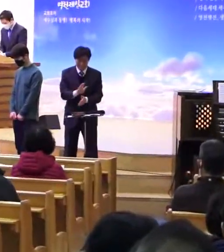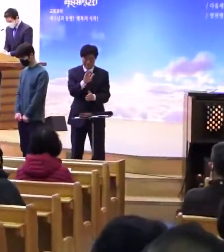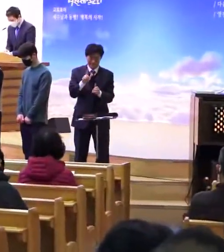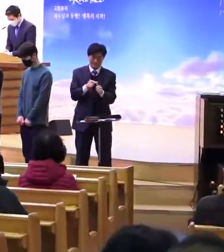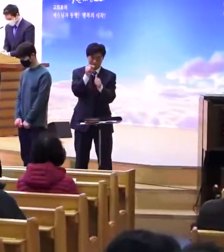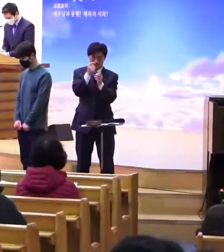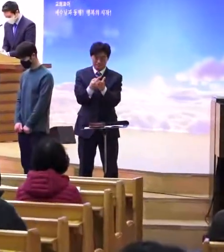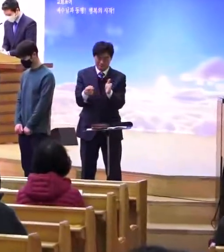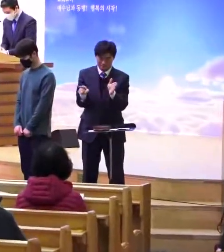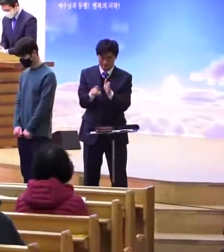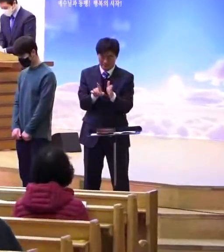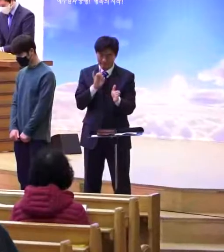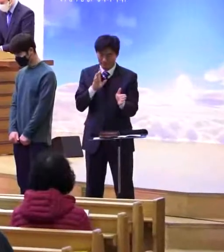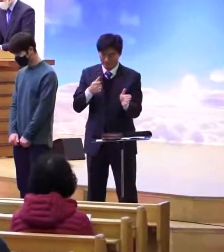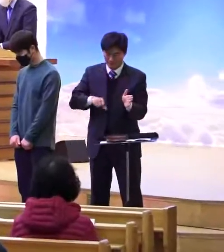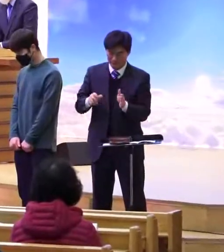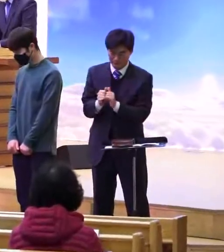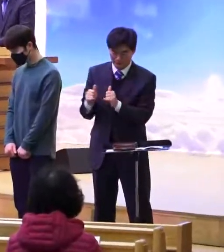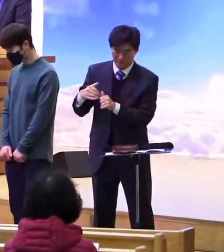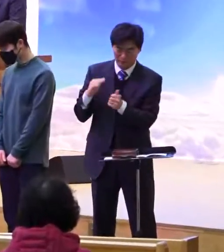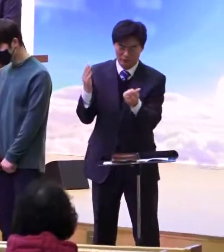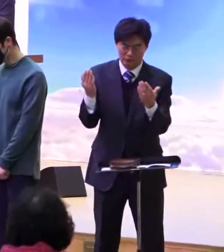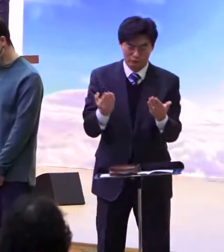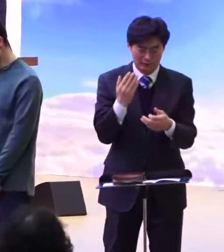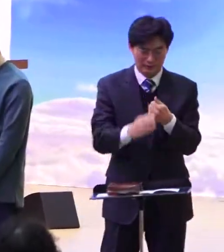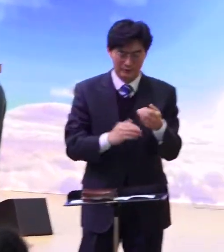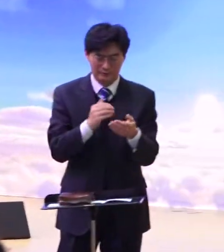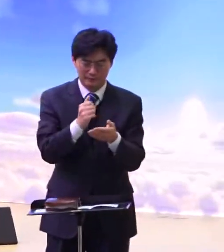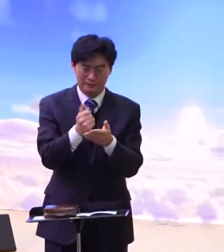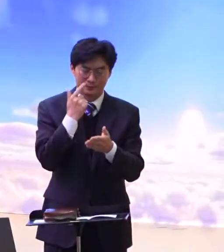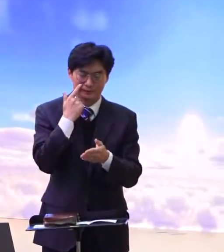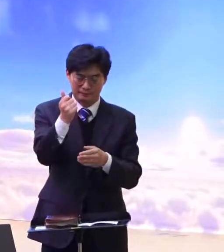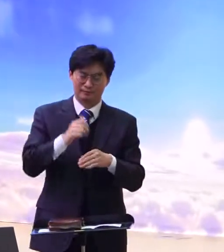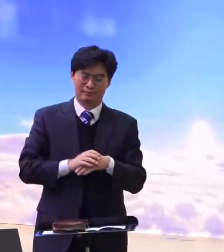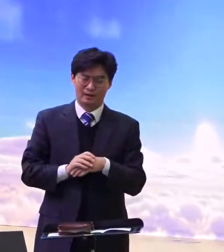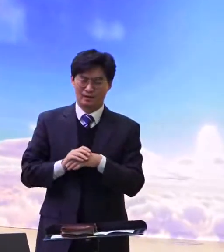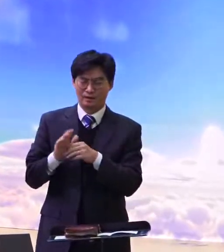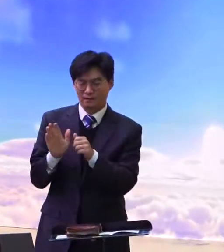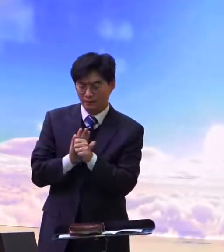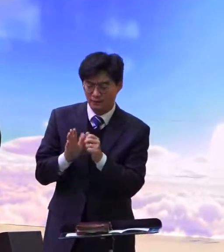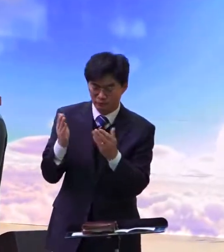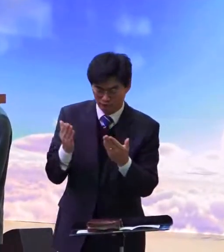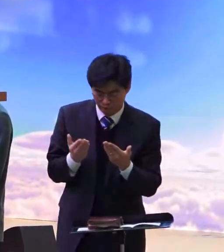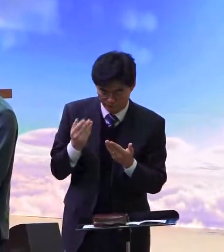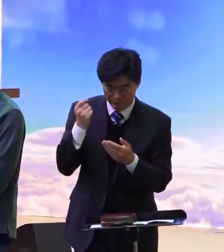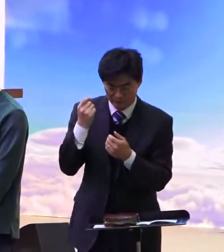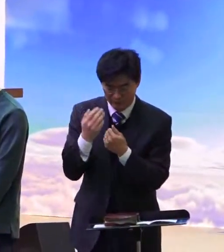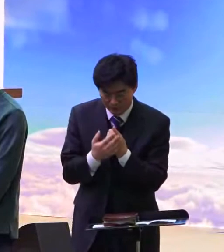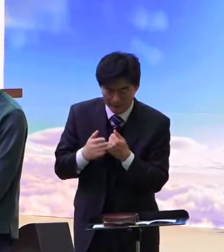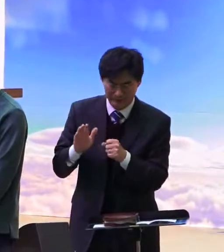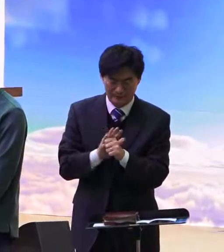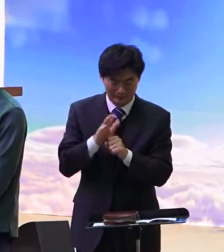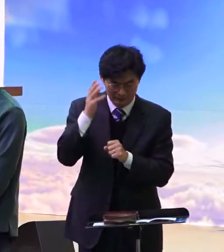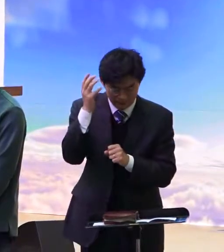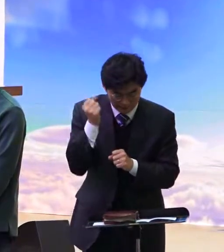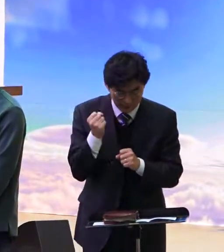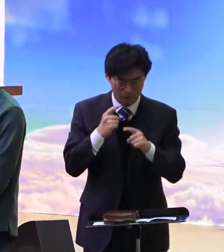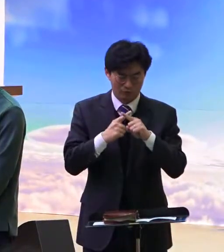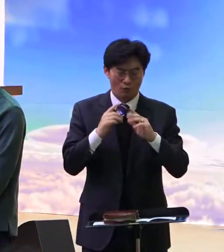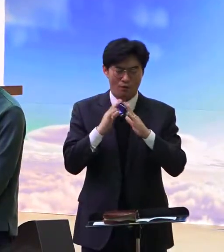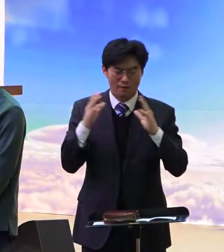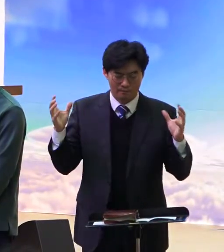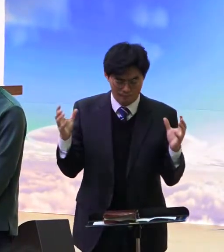구원하시려고 독생자를 이 땅에 보내주신 하나님 아버지, 베풀어 주신 은혜와 사랑을 기억하며 성전에